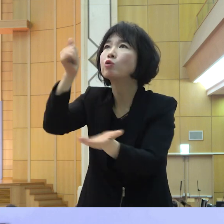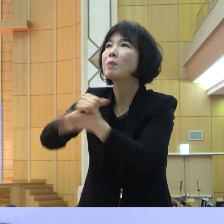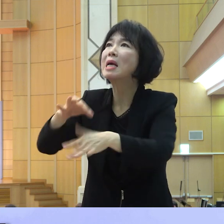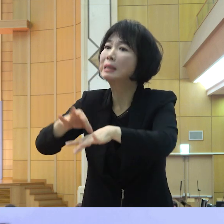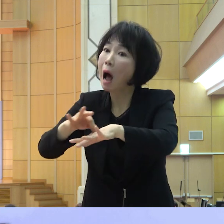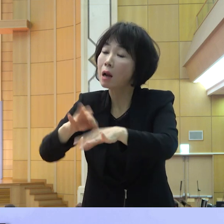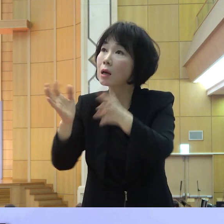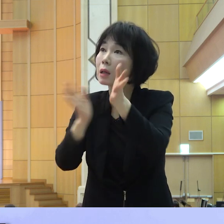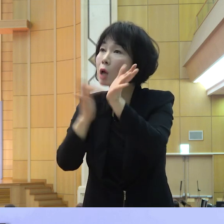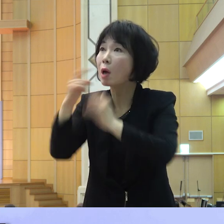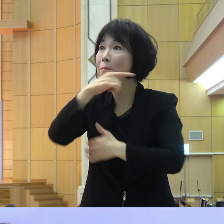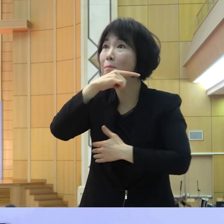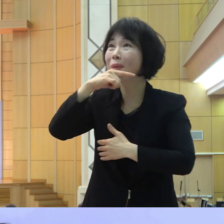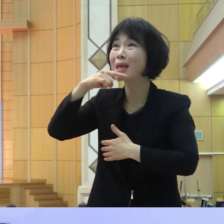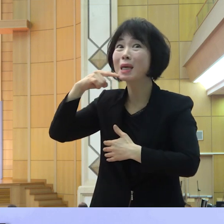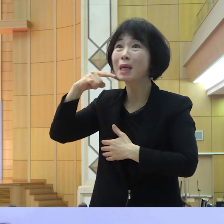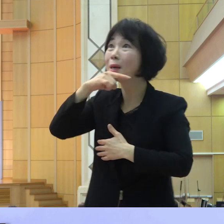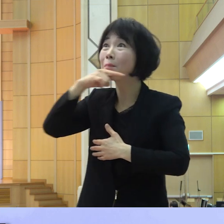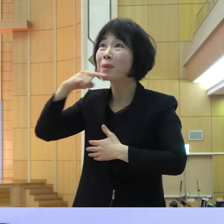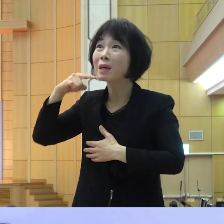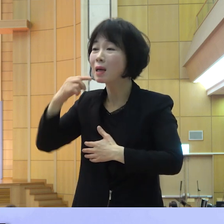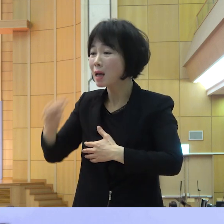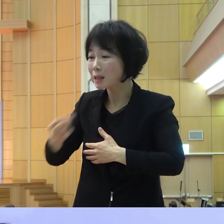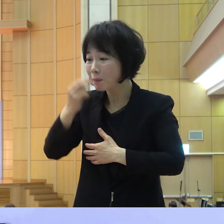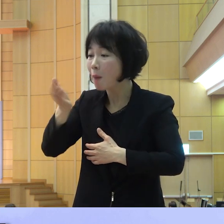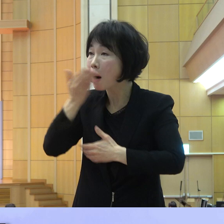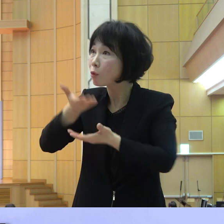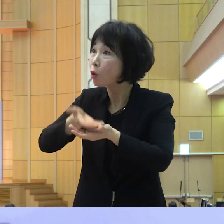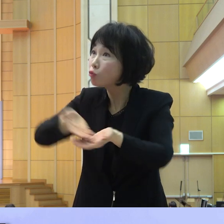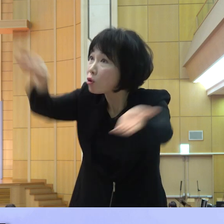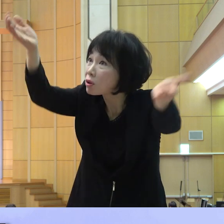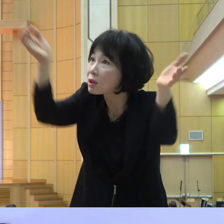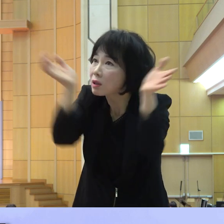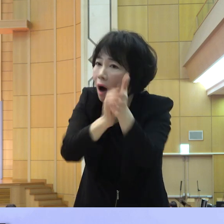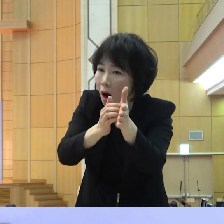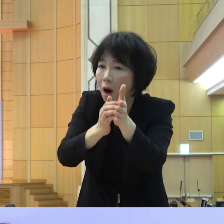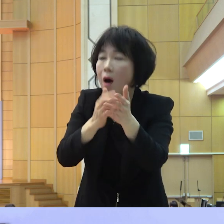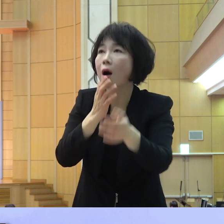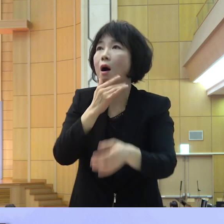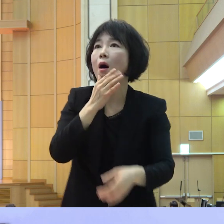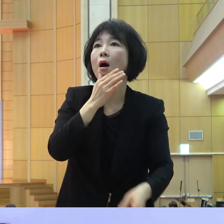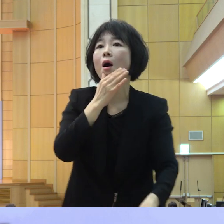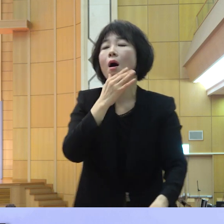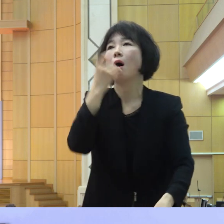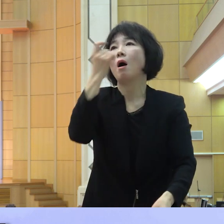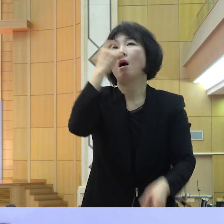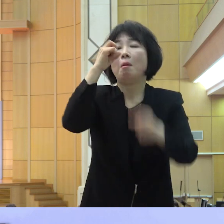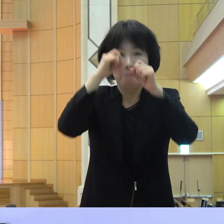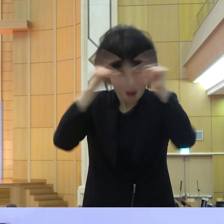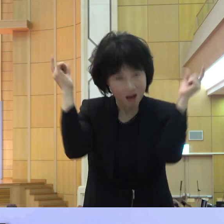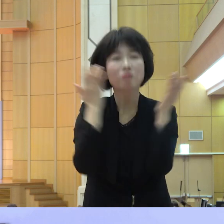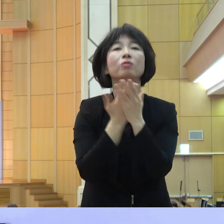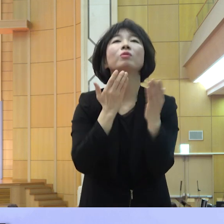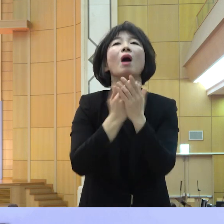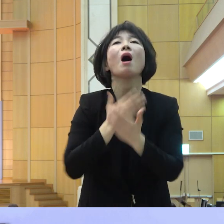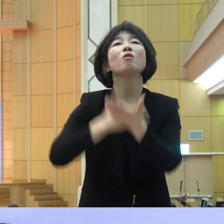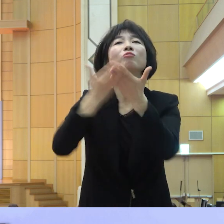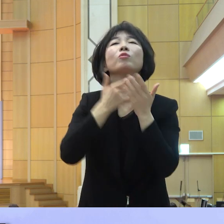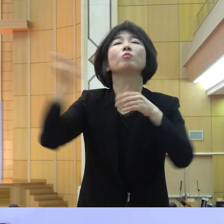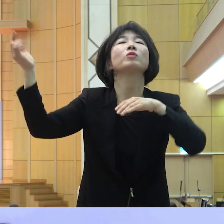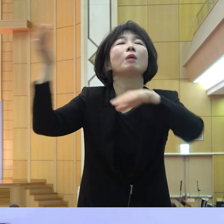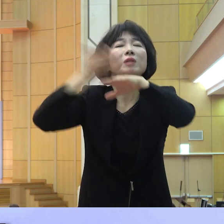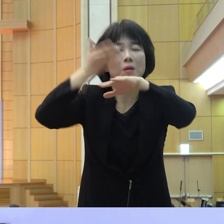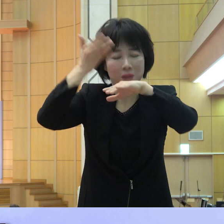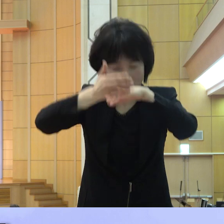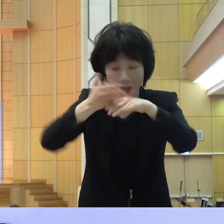살과 예수님의 피를 우리에게 생명의 양식으로 생명의 음료로 주셨다는 이 사실을 깨닫게 하시고 알게 하시고